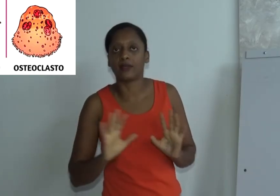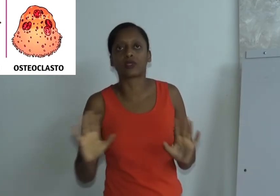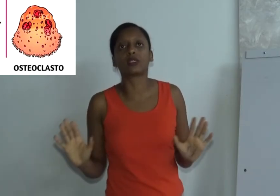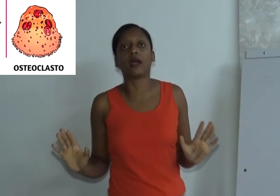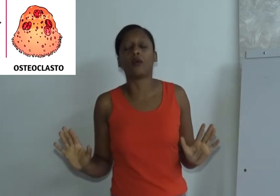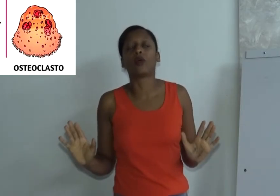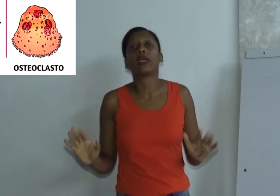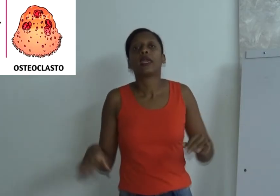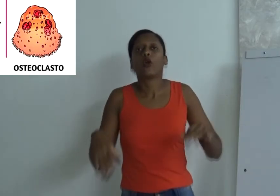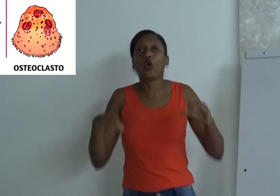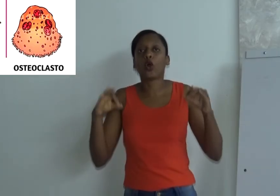velhos, não.